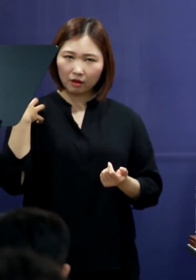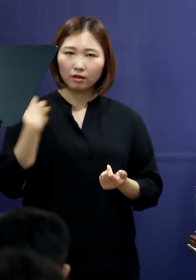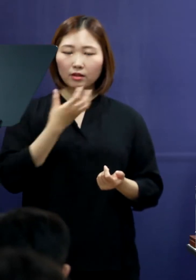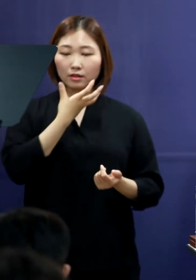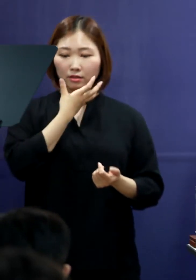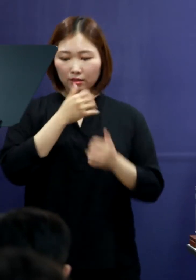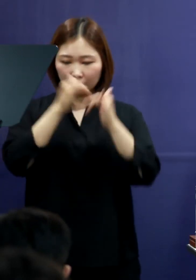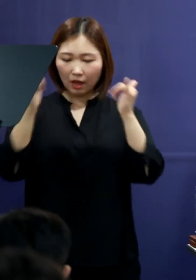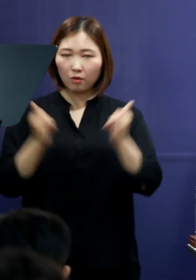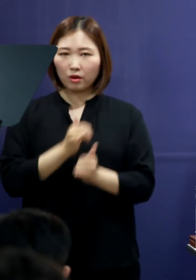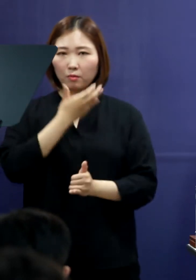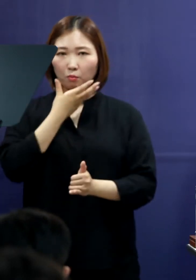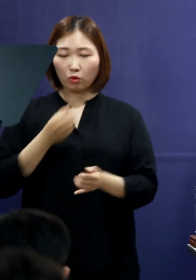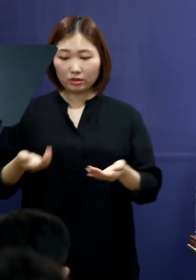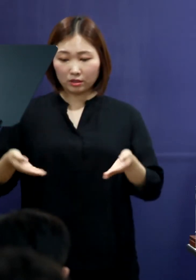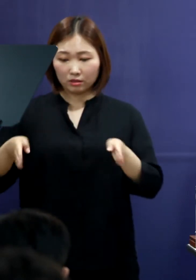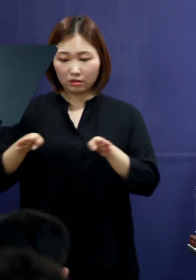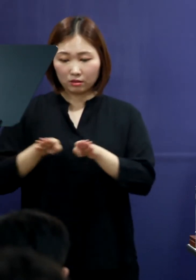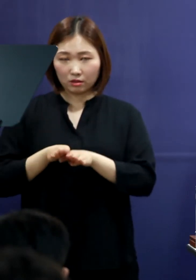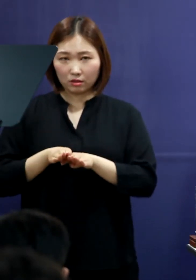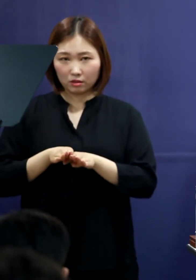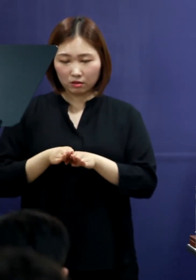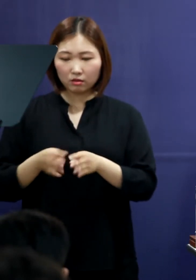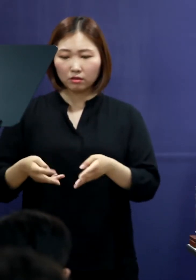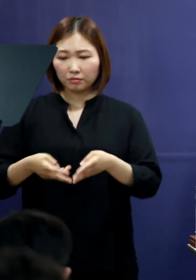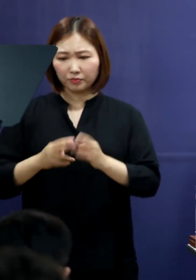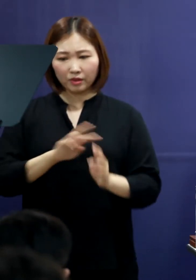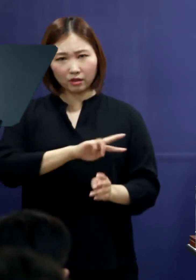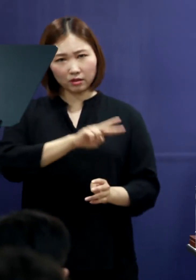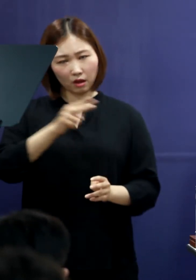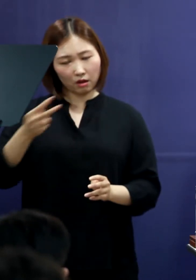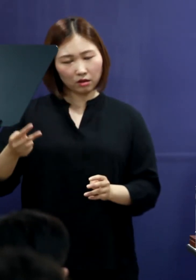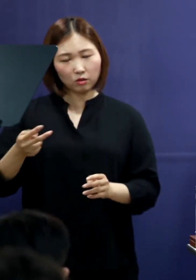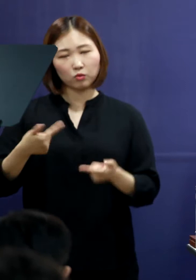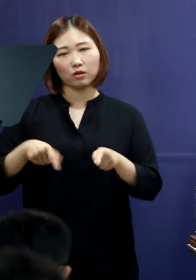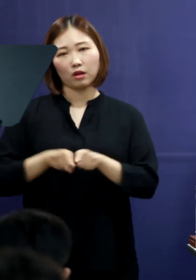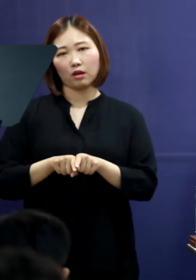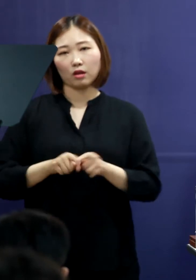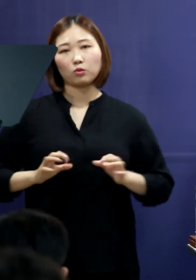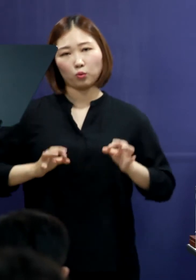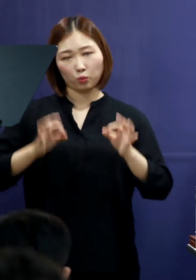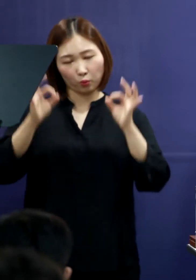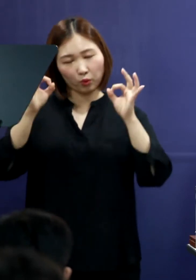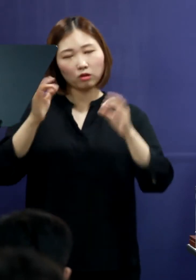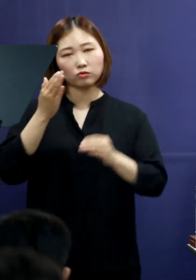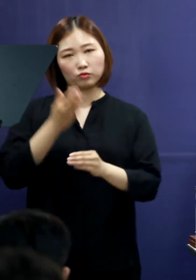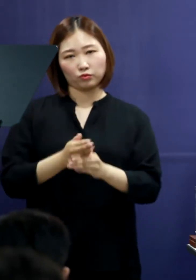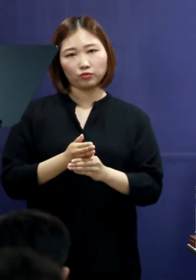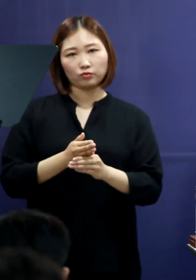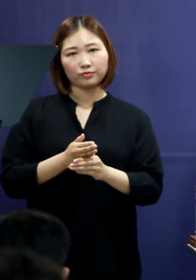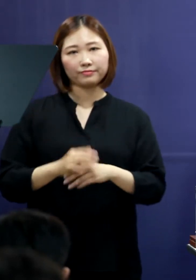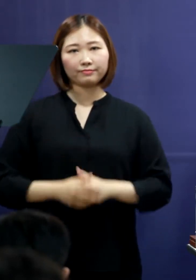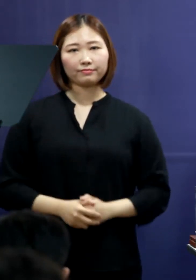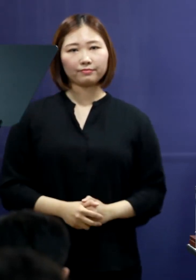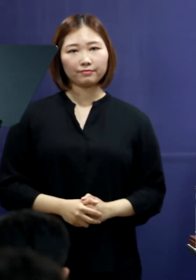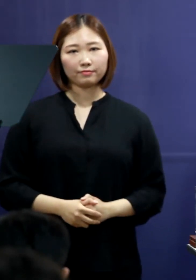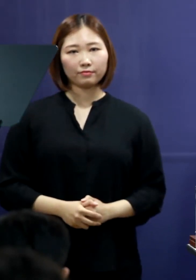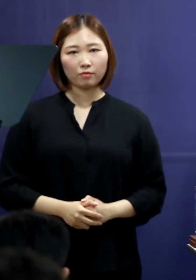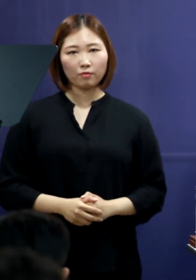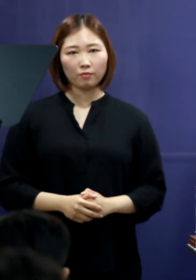사회서비스원으로 전환하기 위해 제반 절차를 진행하고 있습니다. 사회서비스원 설립과 관련해서 오늘